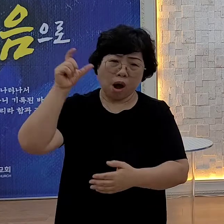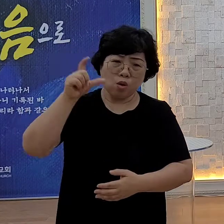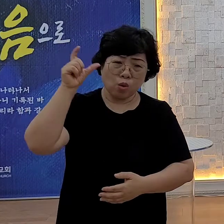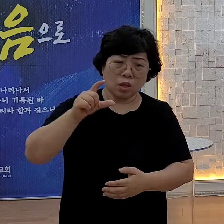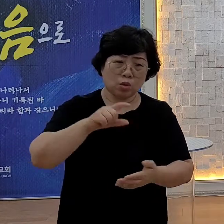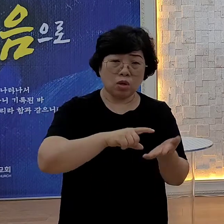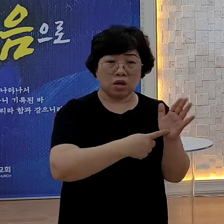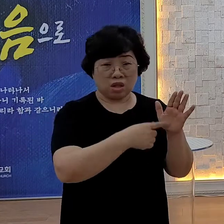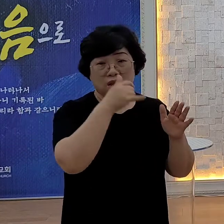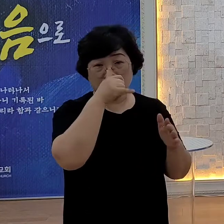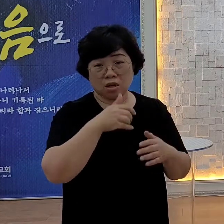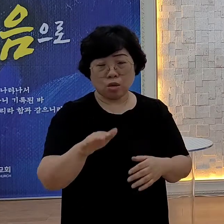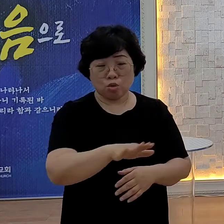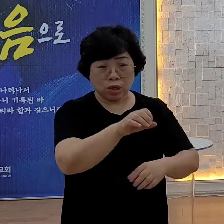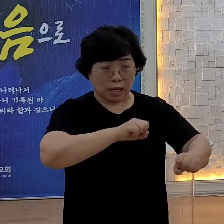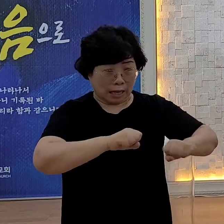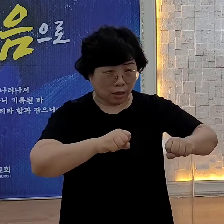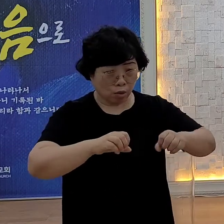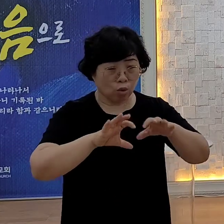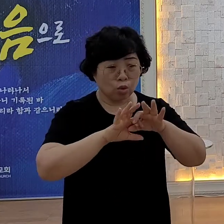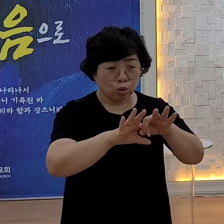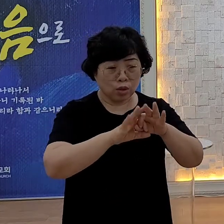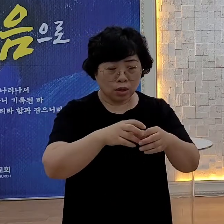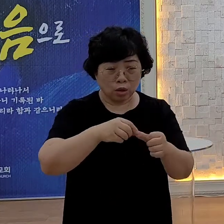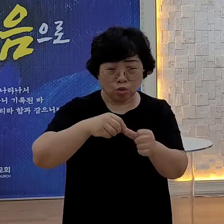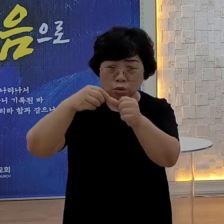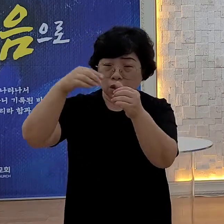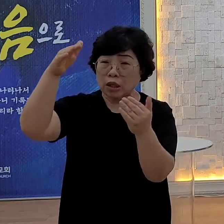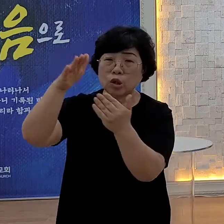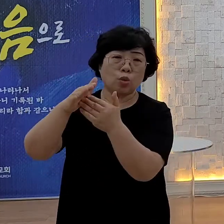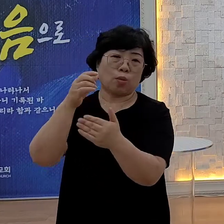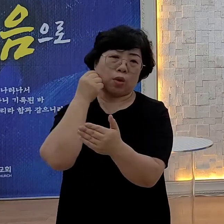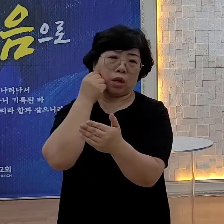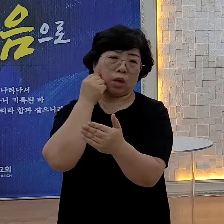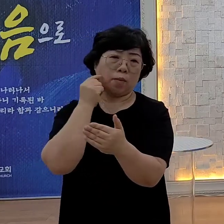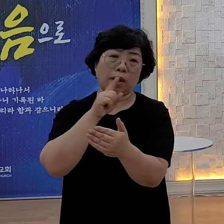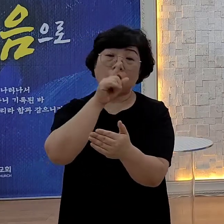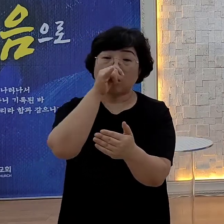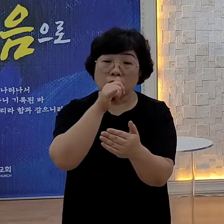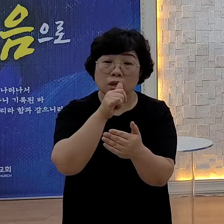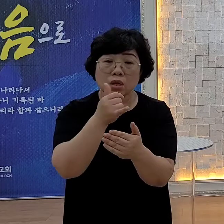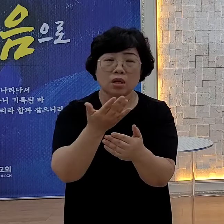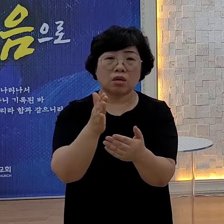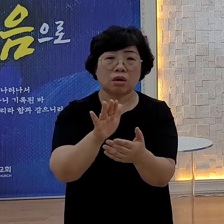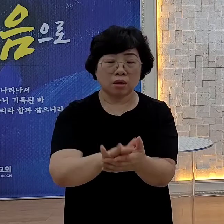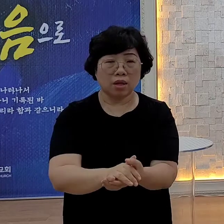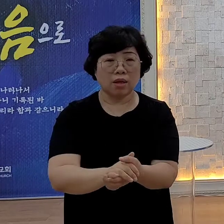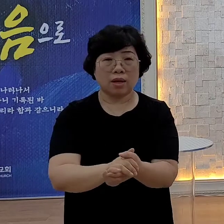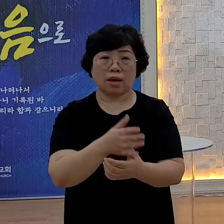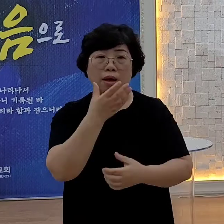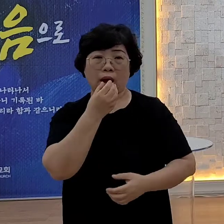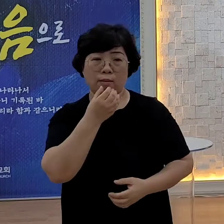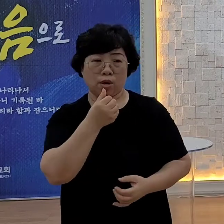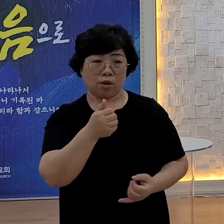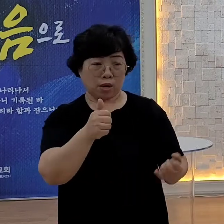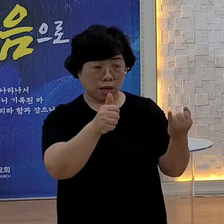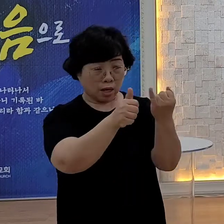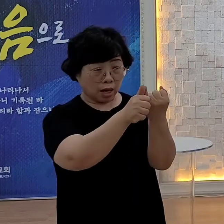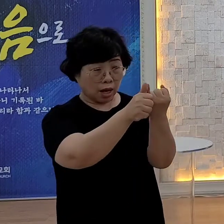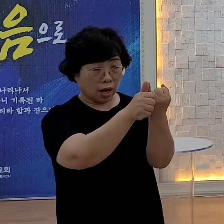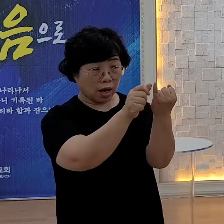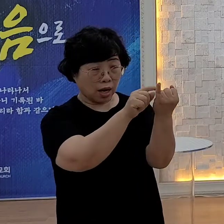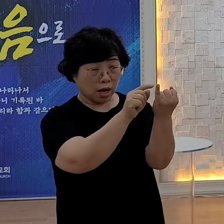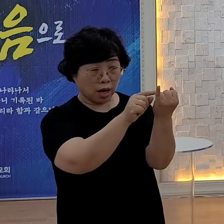우리의 행위나 율법으로는 우리는 절대로 구원받을 수 없다. 그런 우리에게, 자, 아브라함과